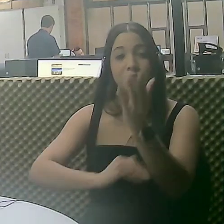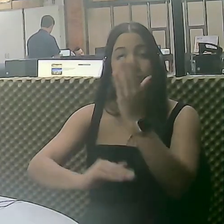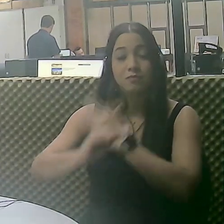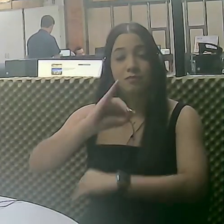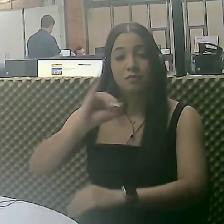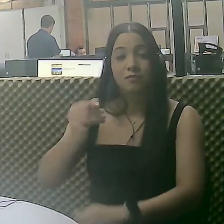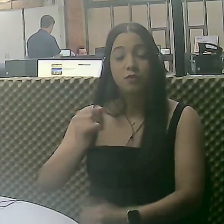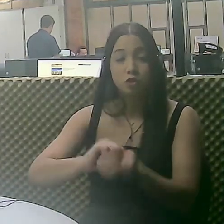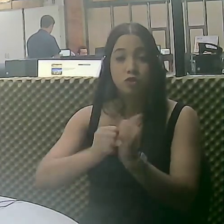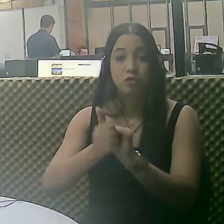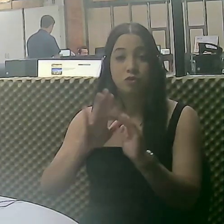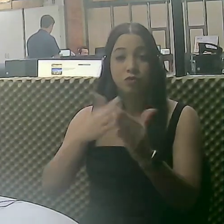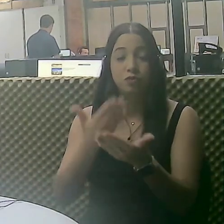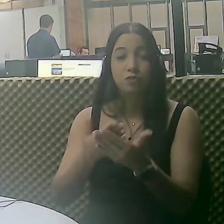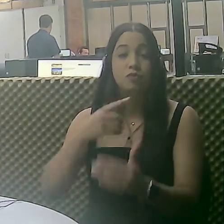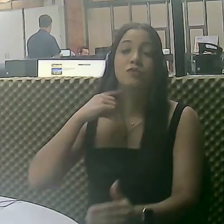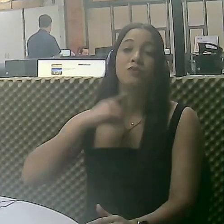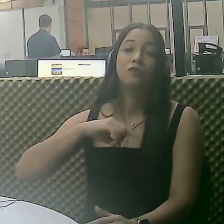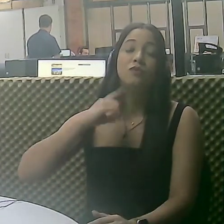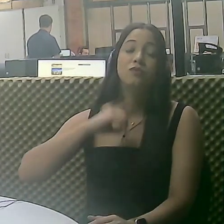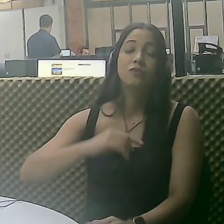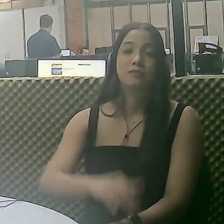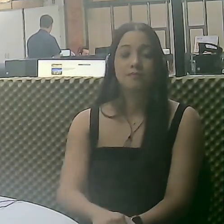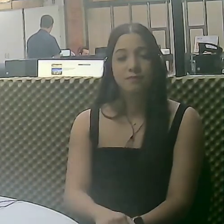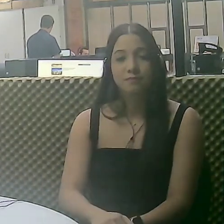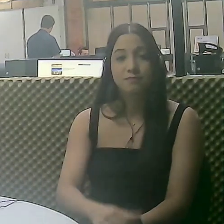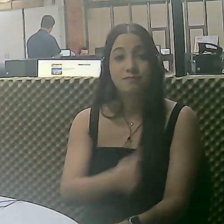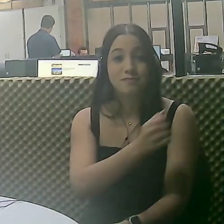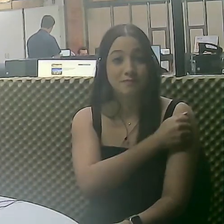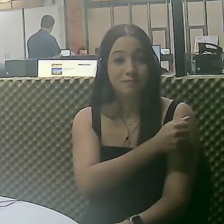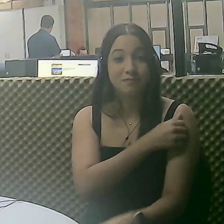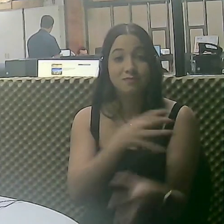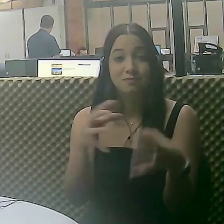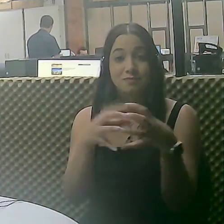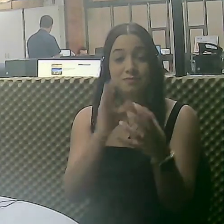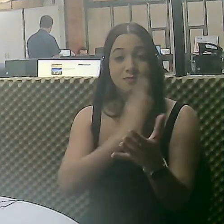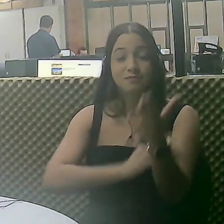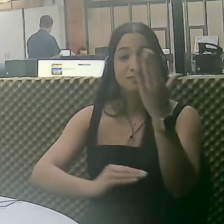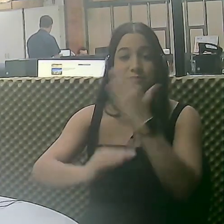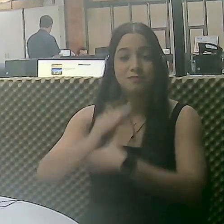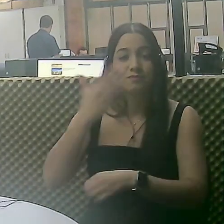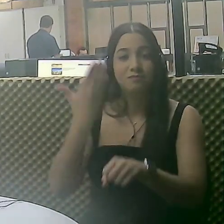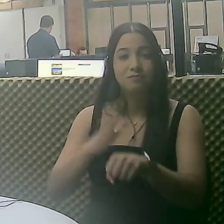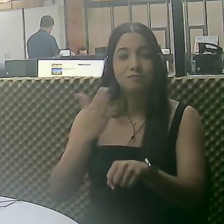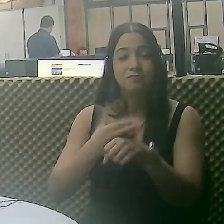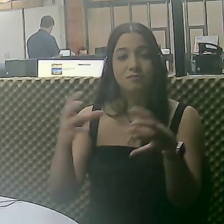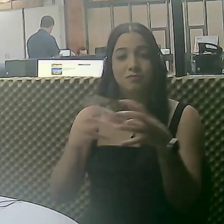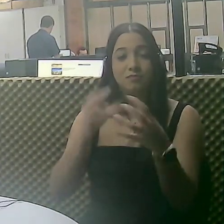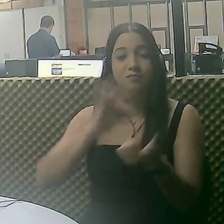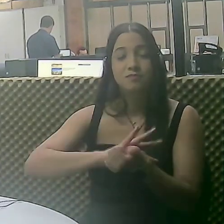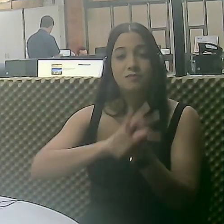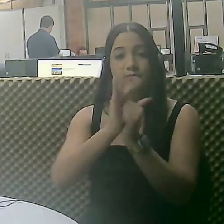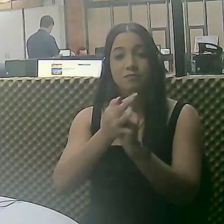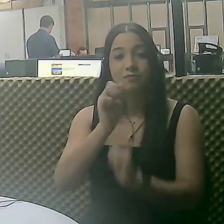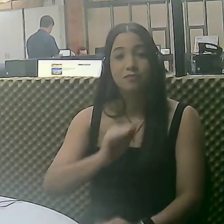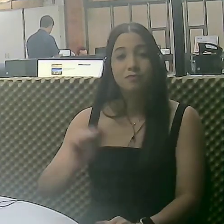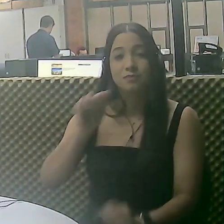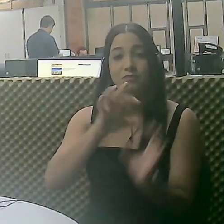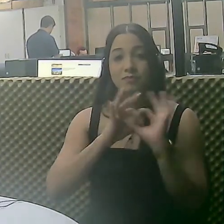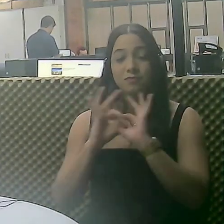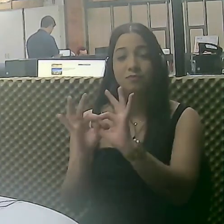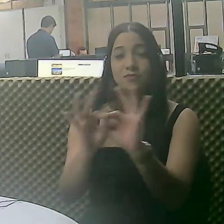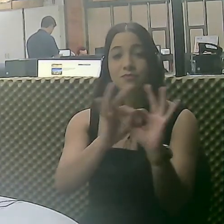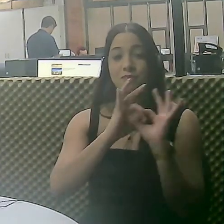paralímpicas dos Jogos Escolares de Minas Gerais. Esses estudantes são para-atletas que treinam pela equipe FUTEL e associações